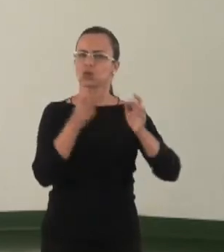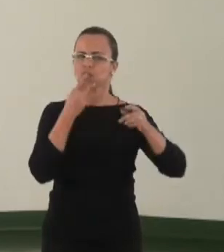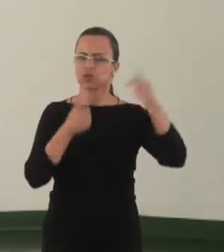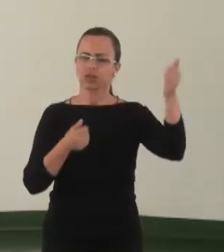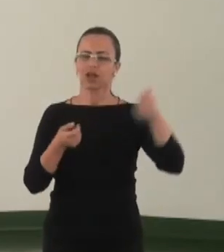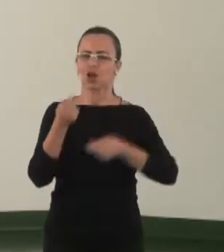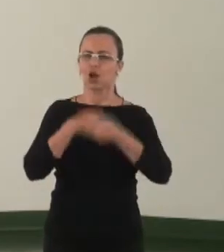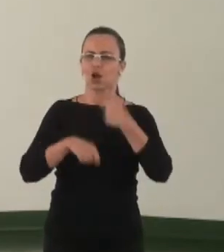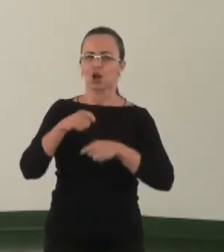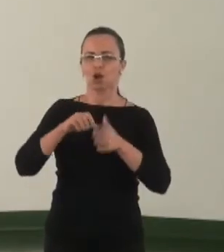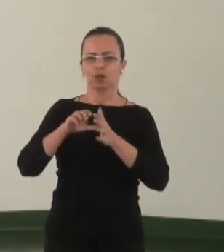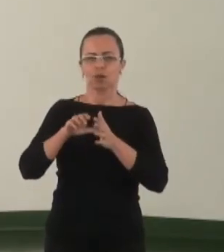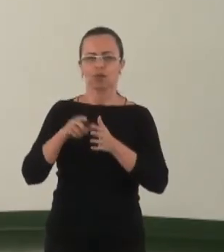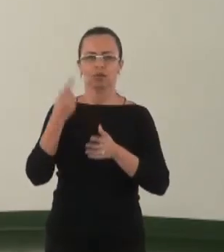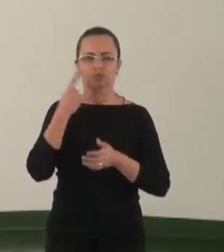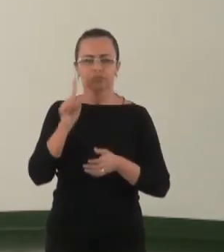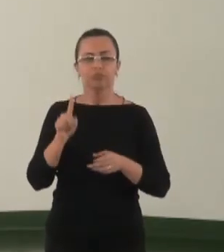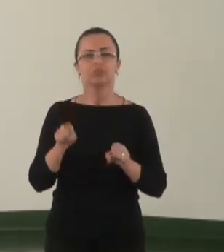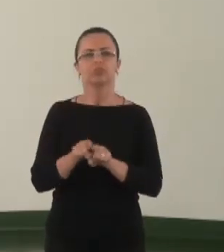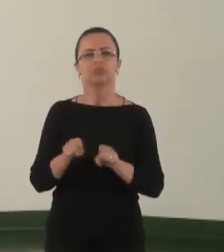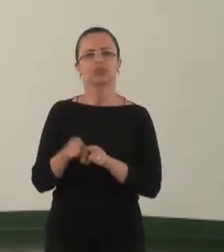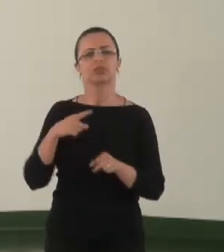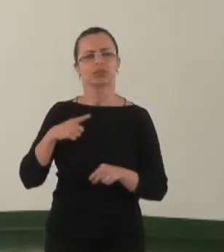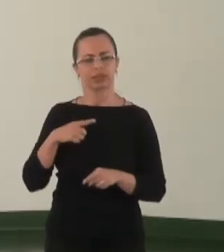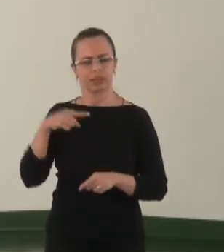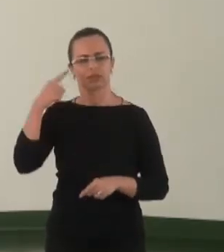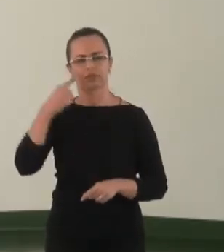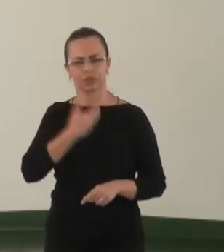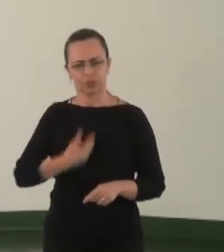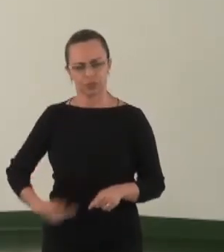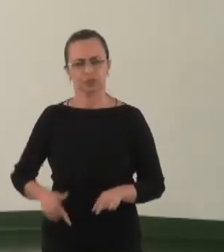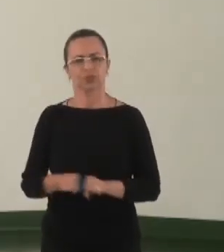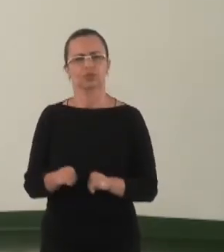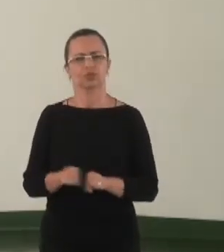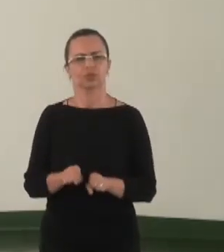da corrupção, como já existe, por exemplo, na Defensoria Pública, a ouvidoria externa.